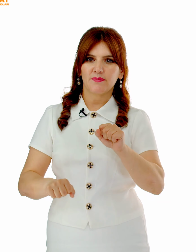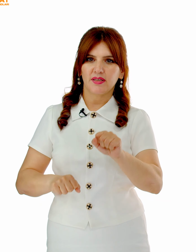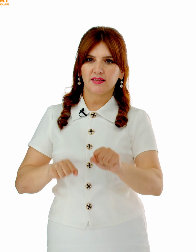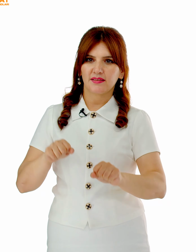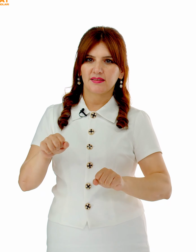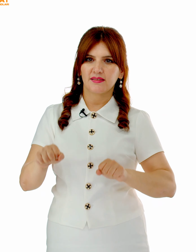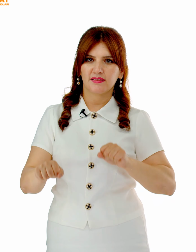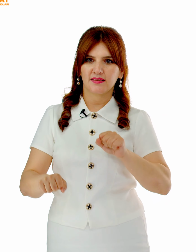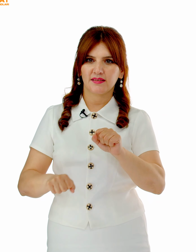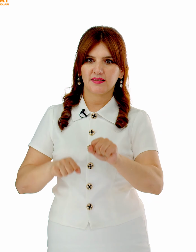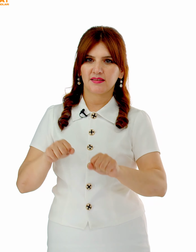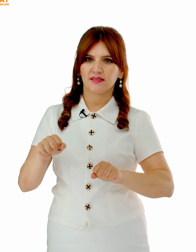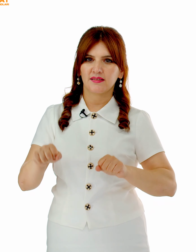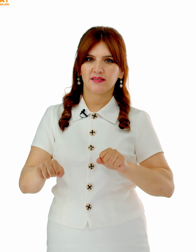velosiped.